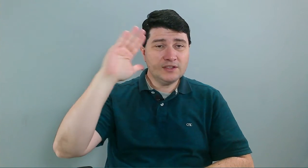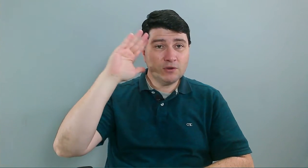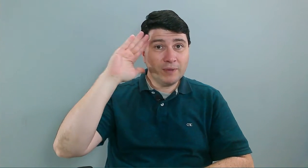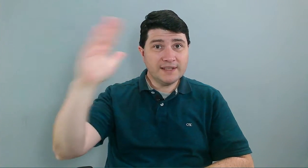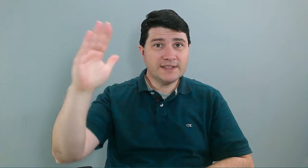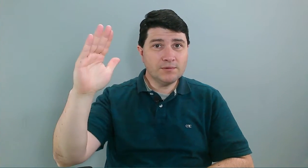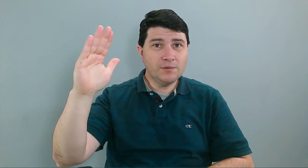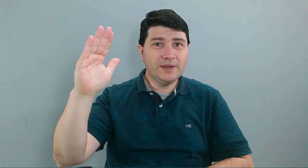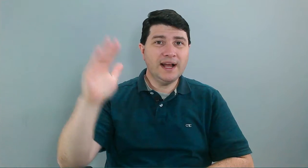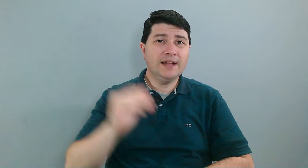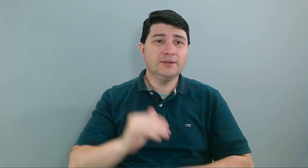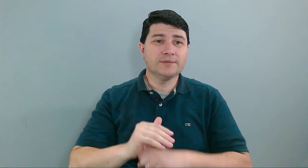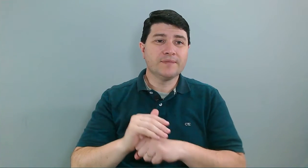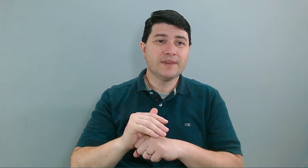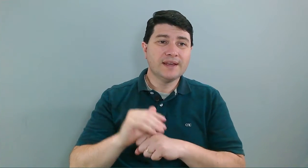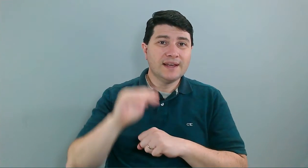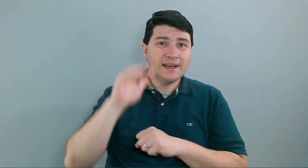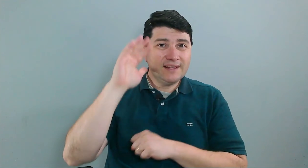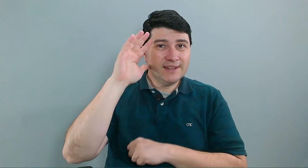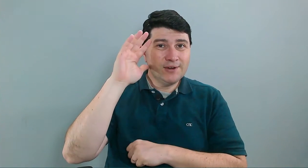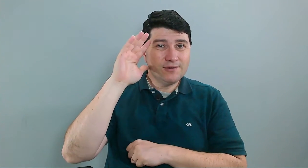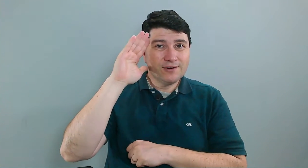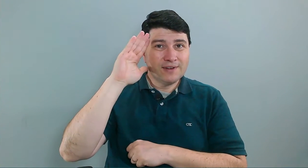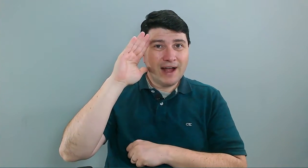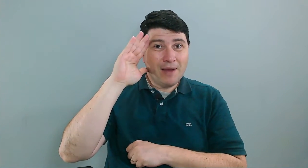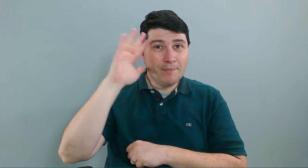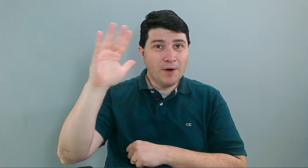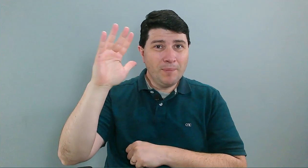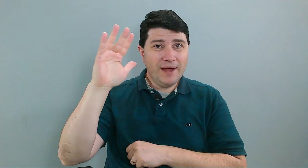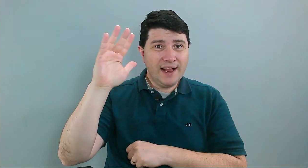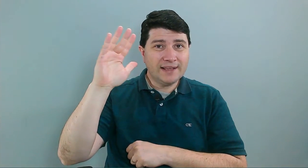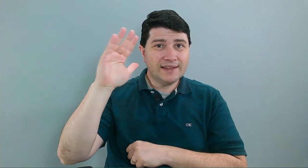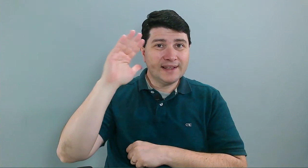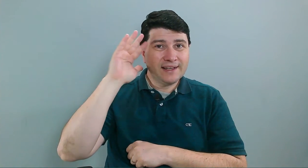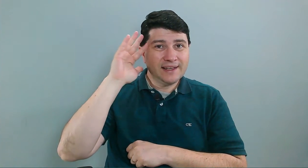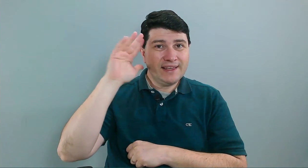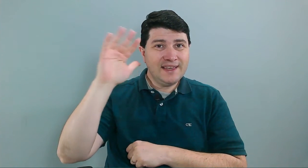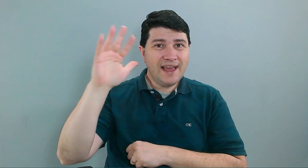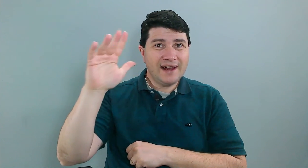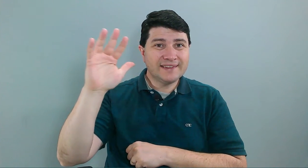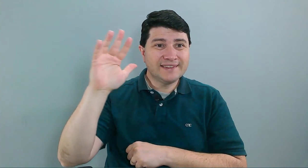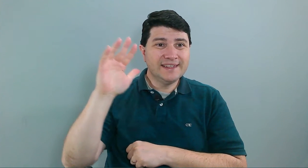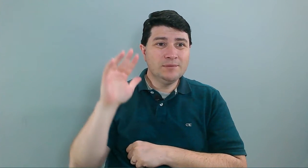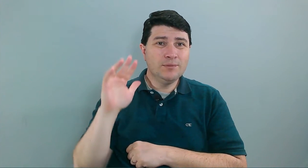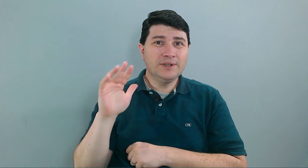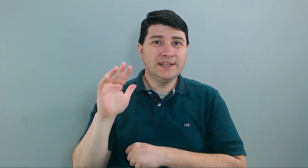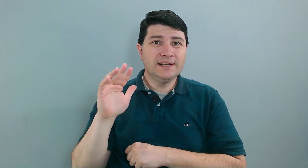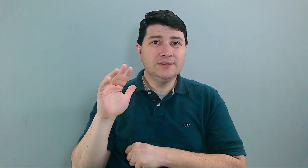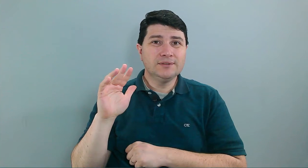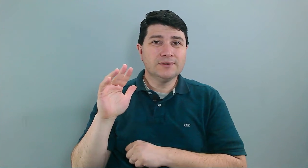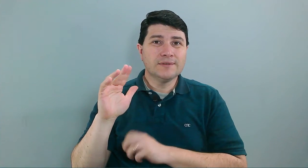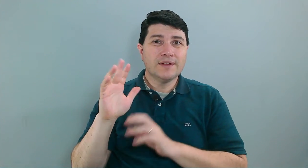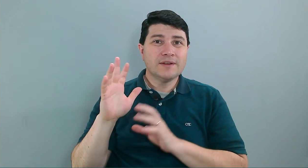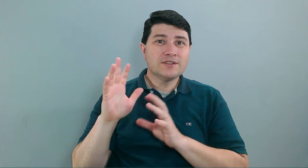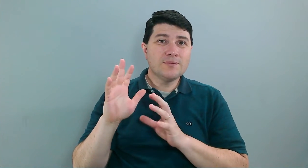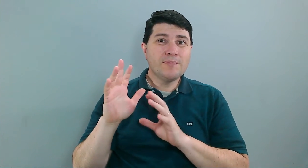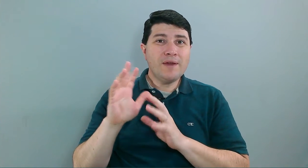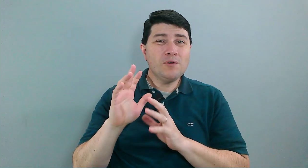ou parecer um obrigado. Então, a mão parada e ela tamborilando são meio como